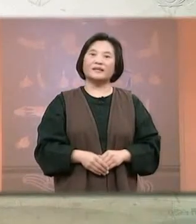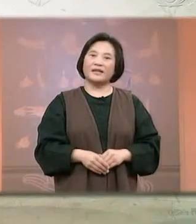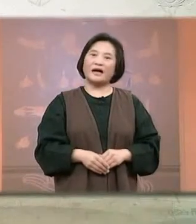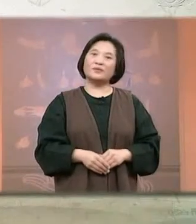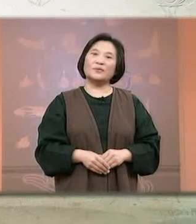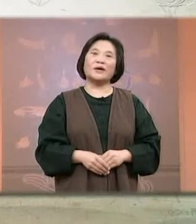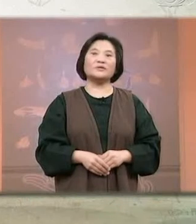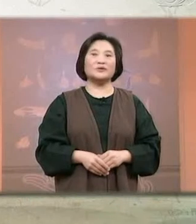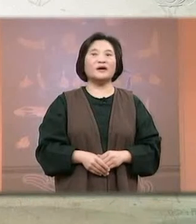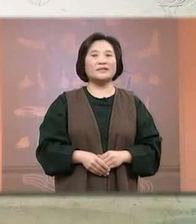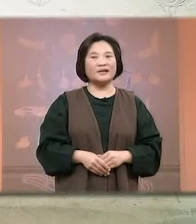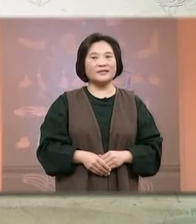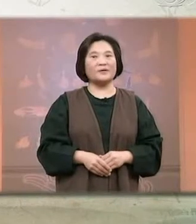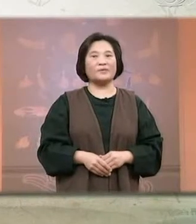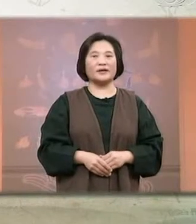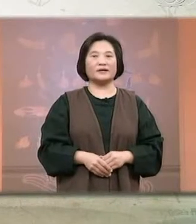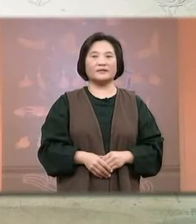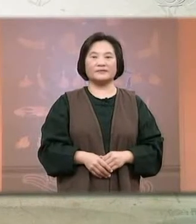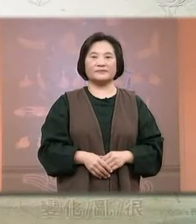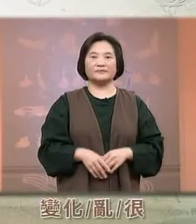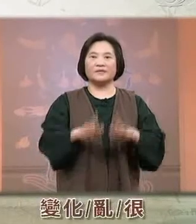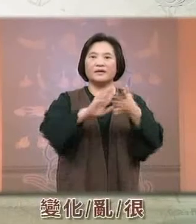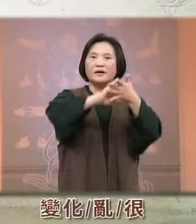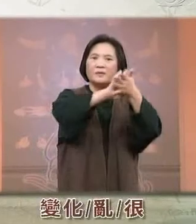大动乱需要大忏悔，